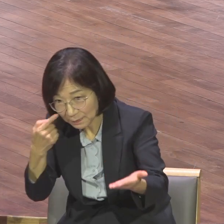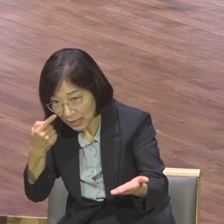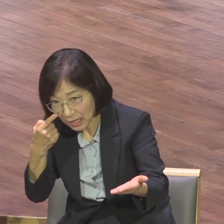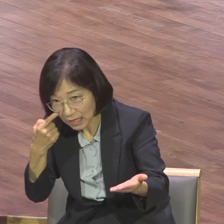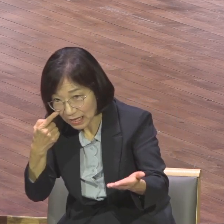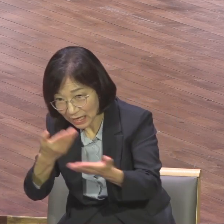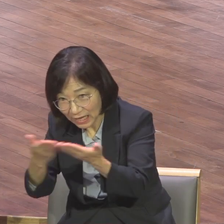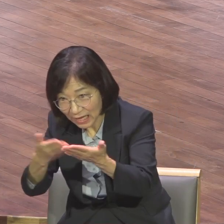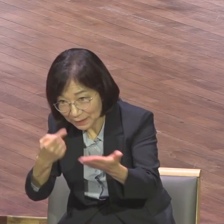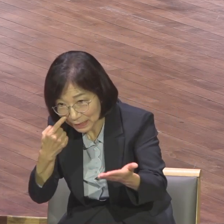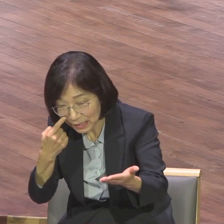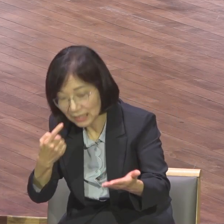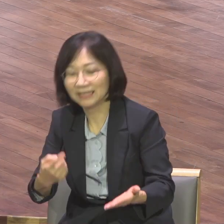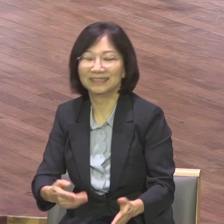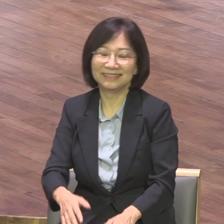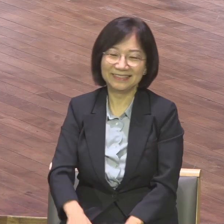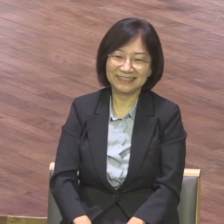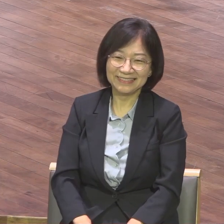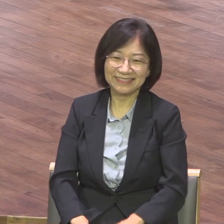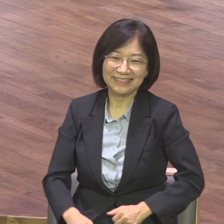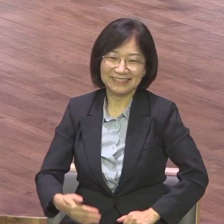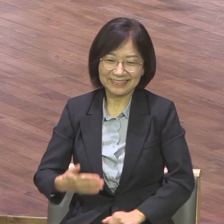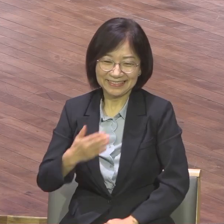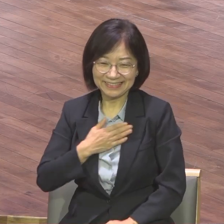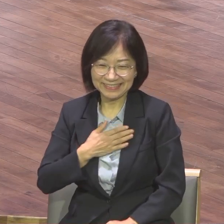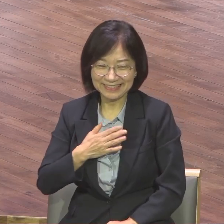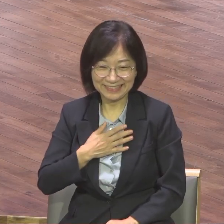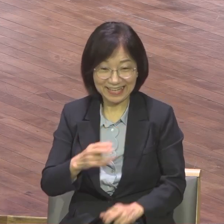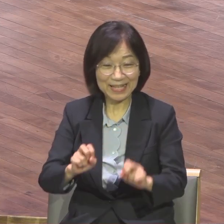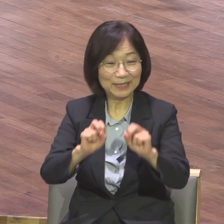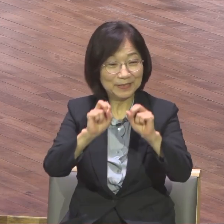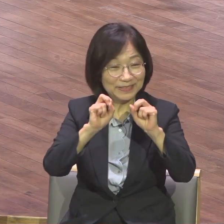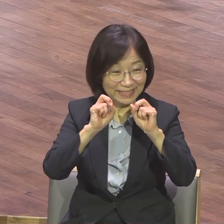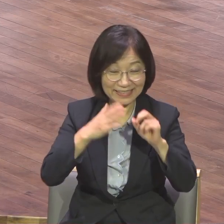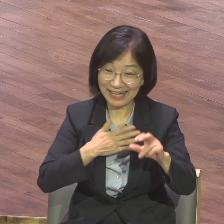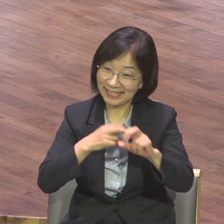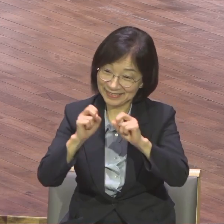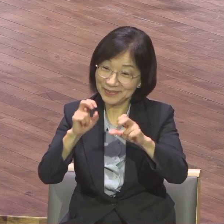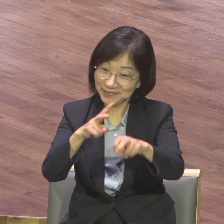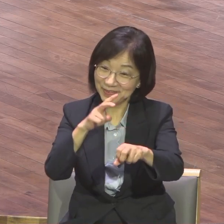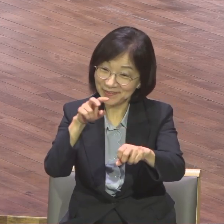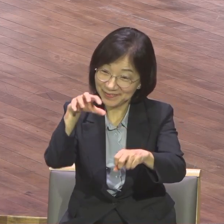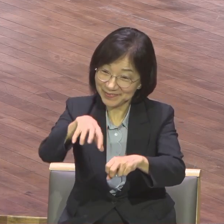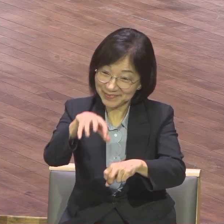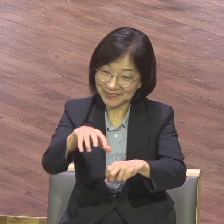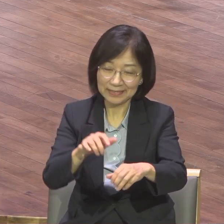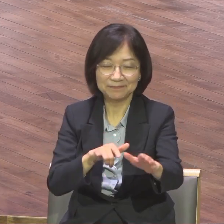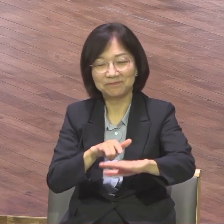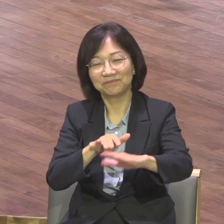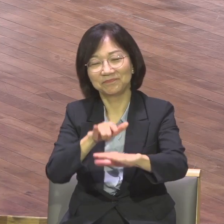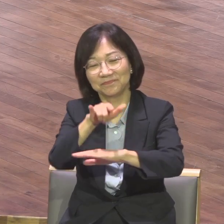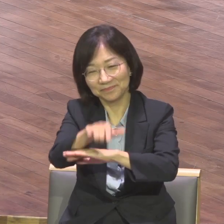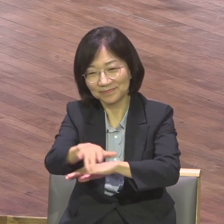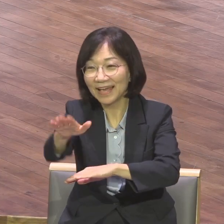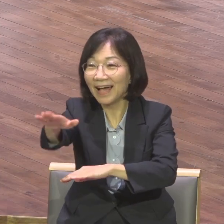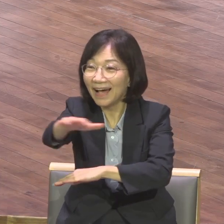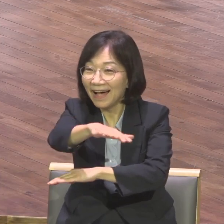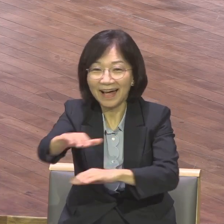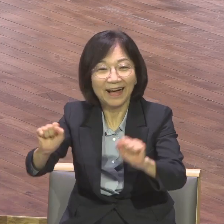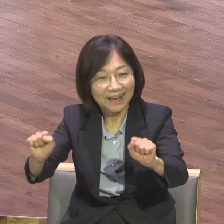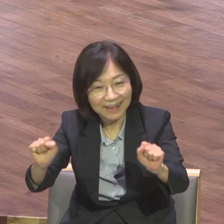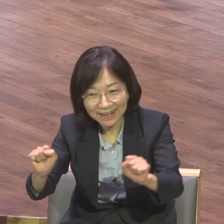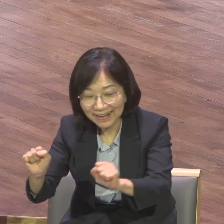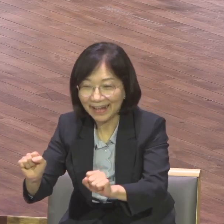저는요 선교지에 가면 선교사들의 제자라고 쭉 데려오는데 난 딴 거 안 합니다. 아이고 그동안에